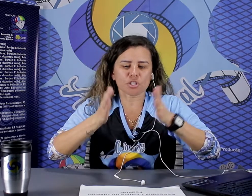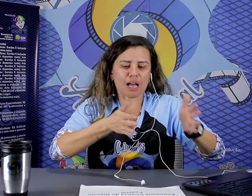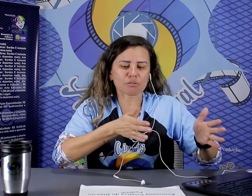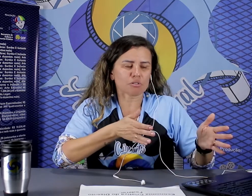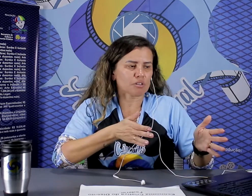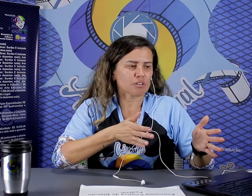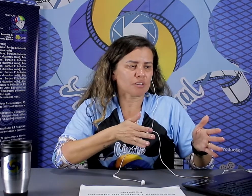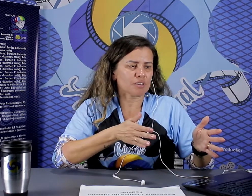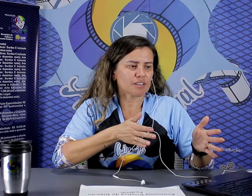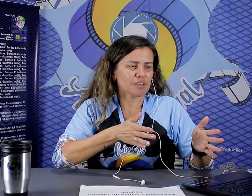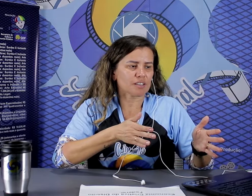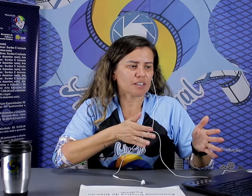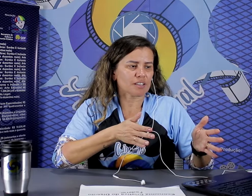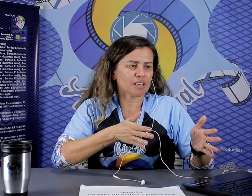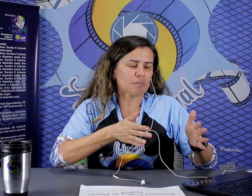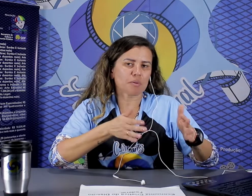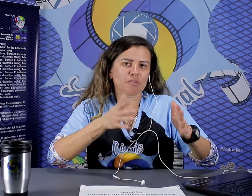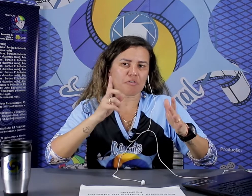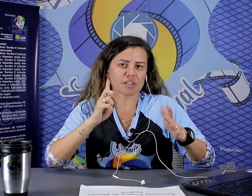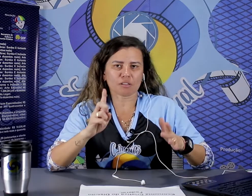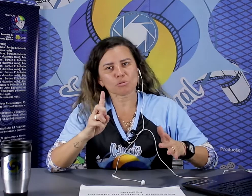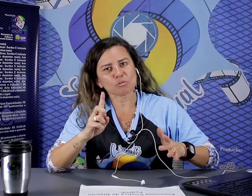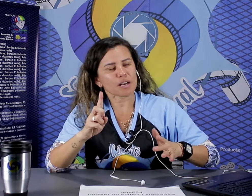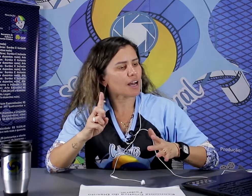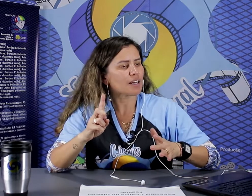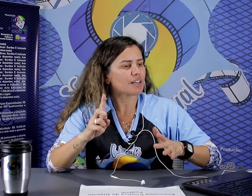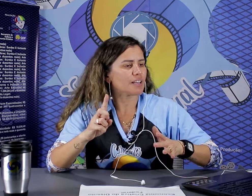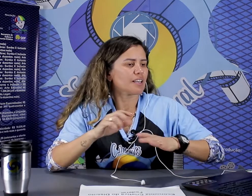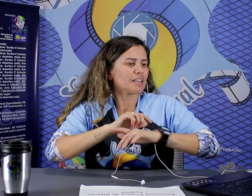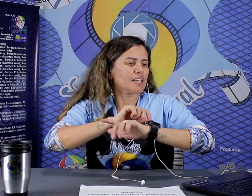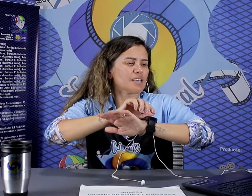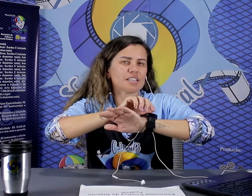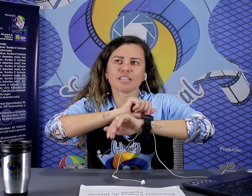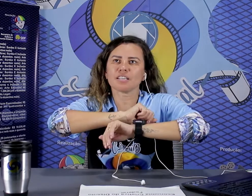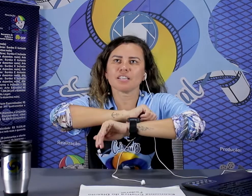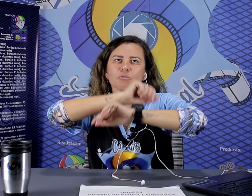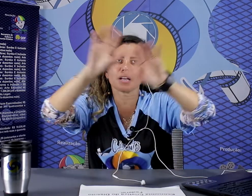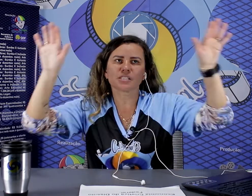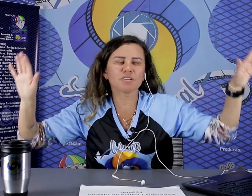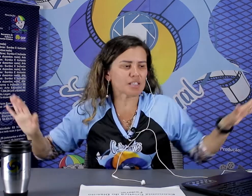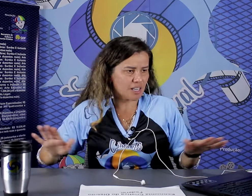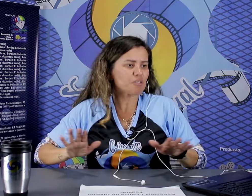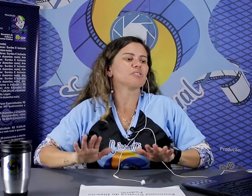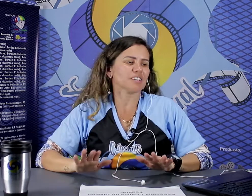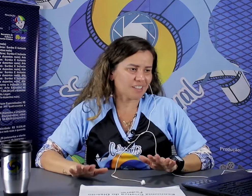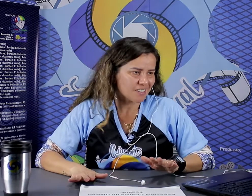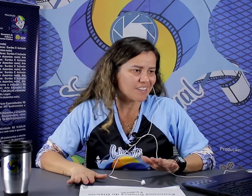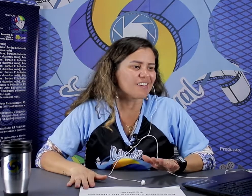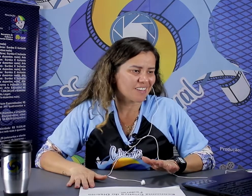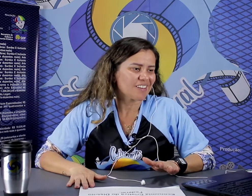estado. É uma prova sim, feita num lugar e o Brasil inteiro